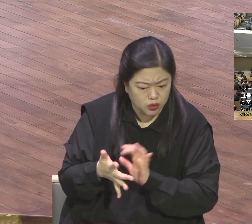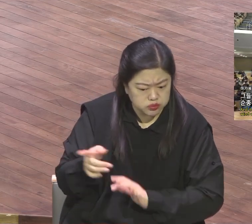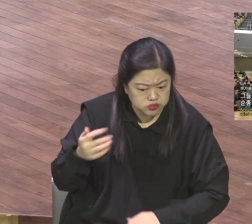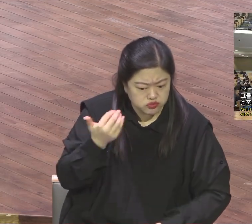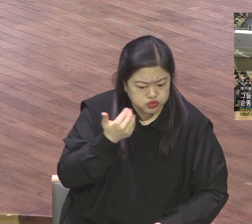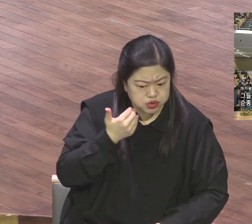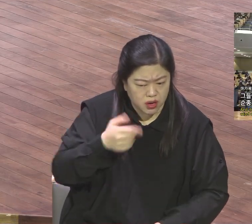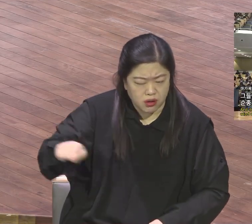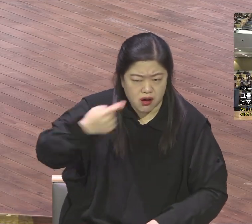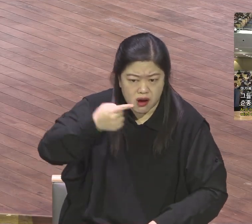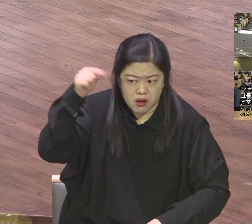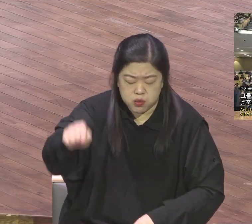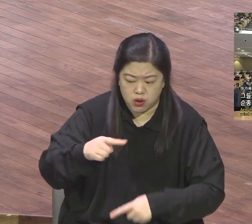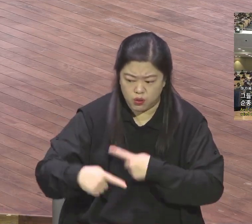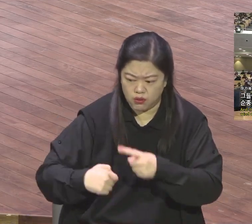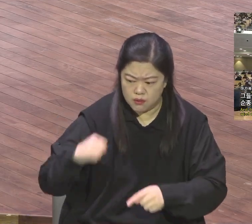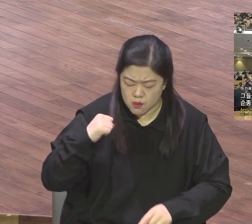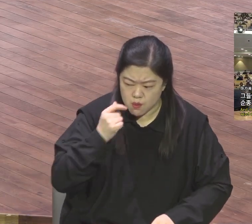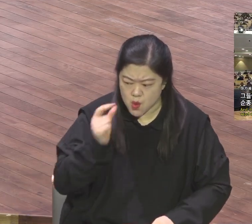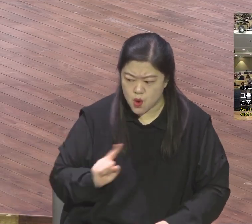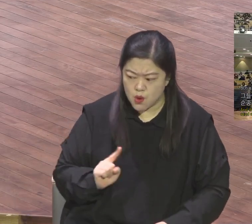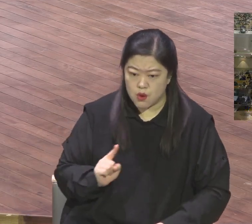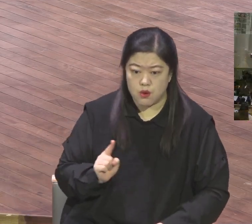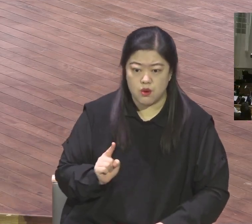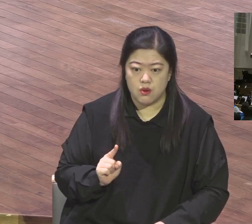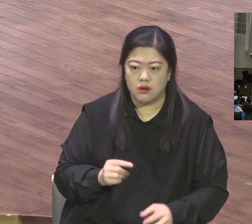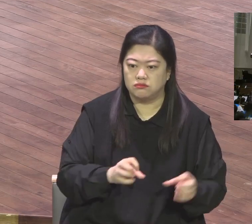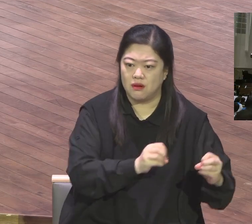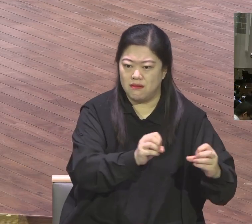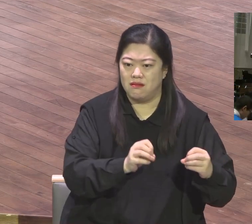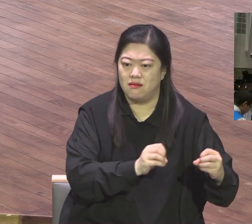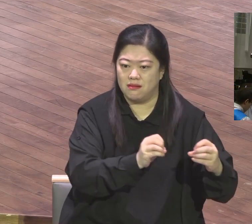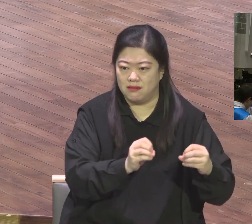바람과 바다도 순종하는가 하였더라. 아멘.